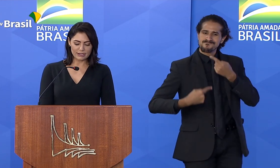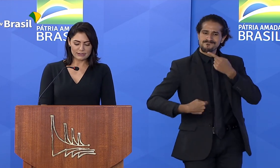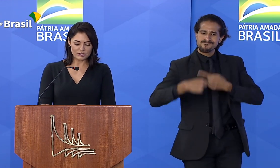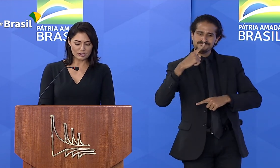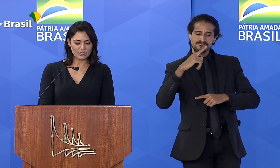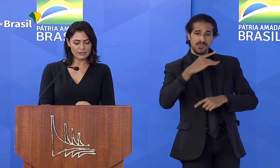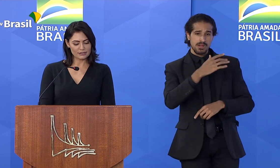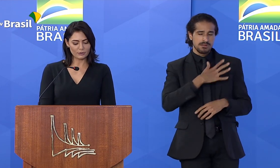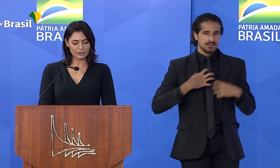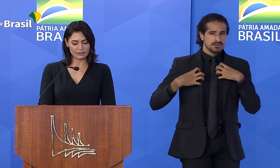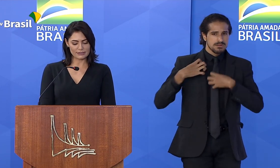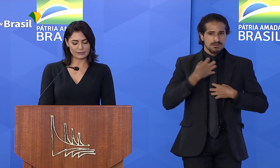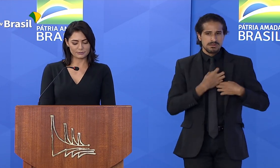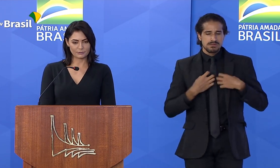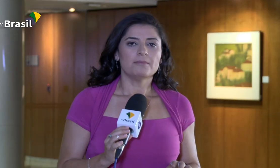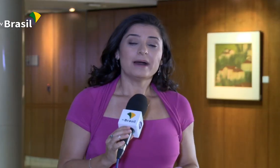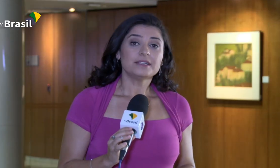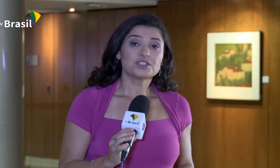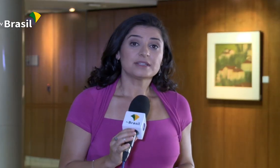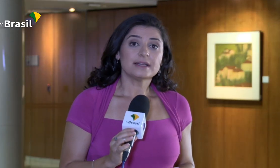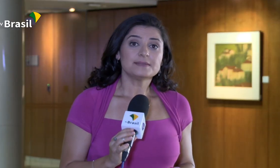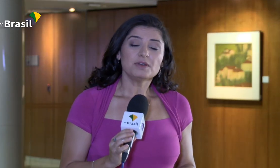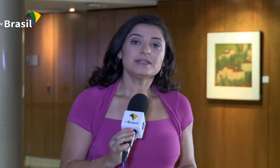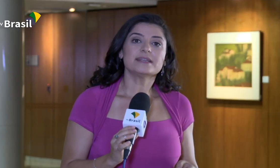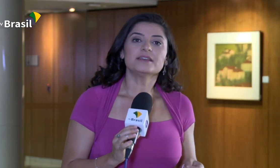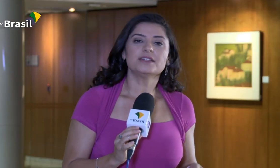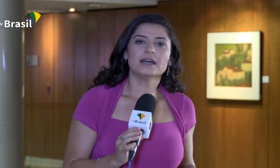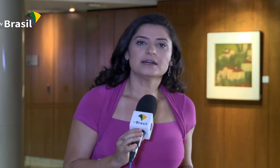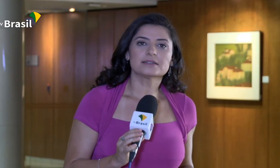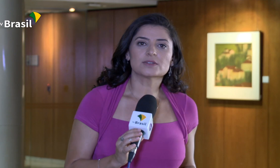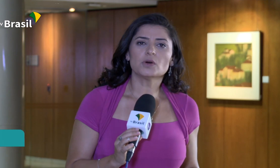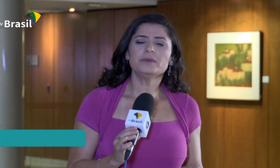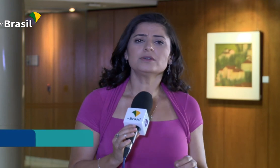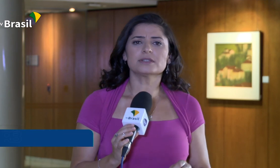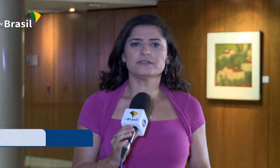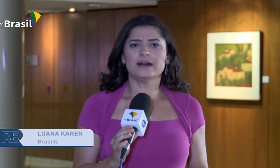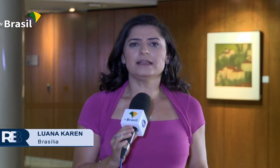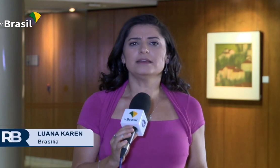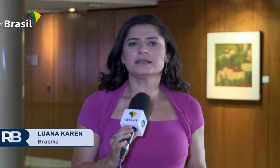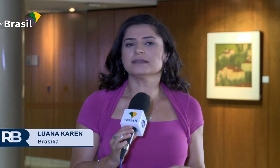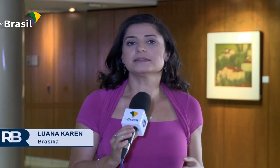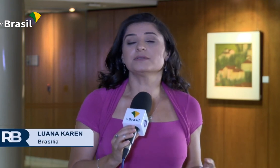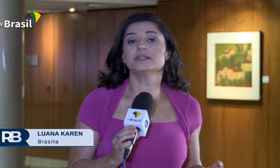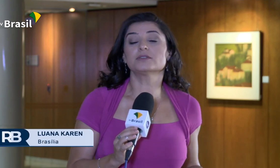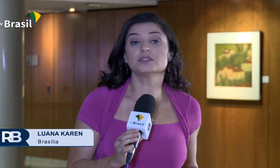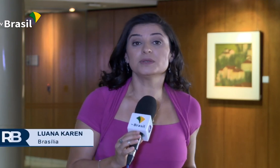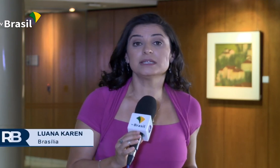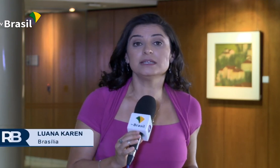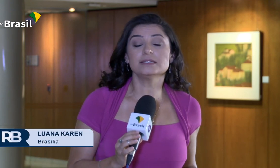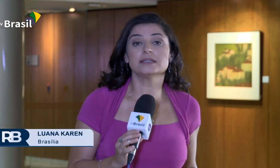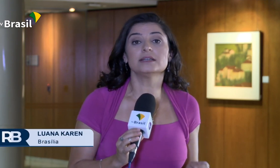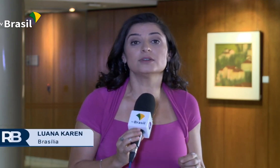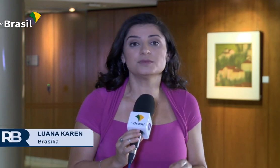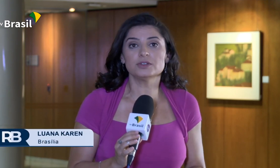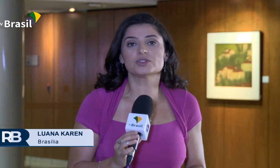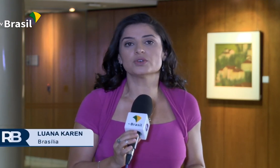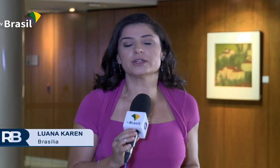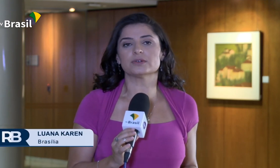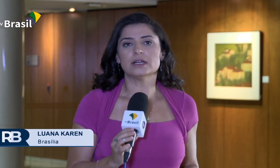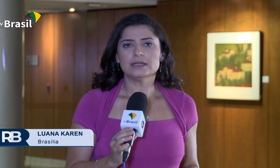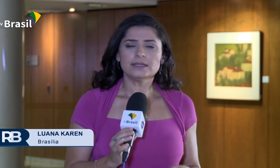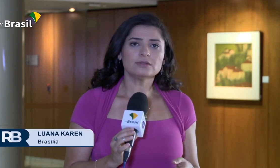angústia que existia em segurança. Mais de 3.100 crianças com microcefalia que nasceram entre 2015 e